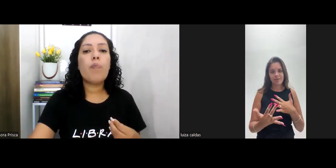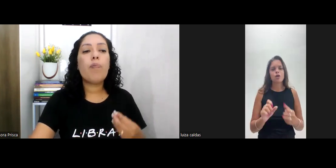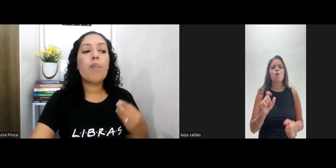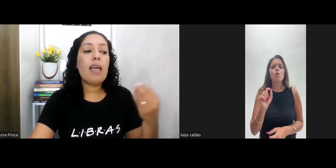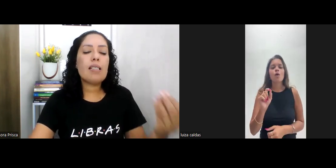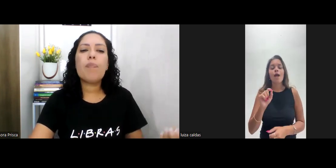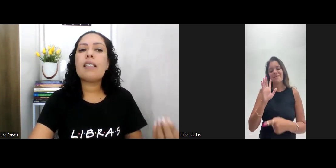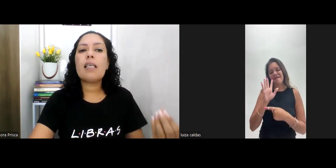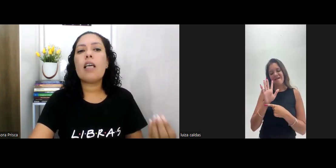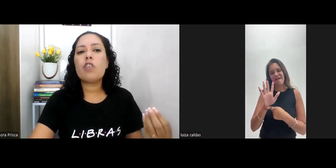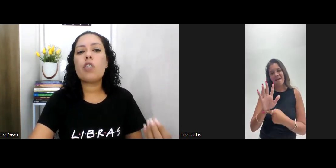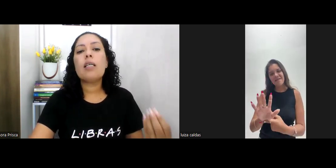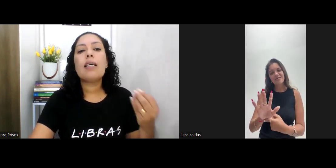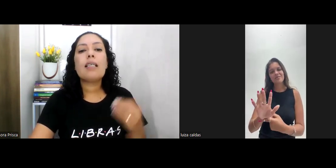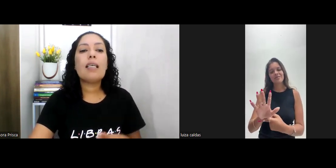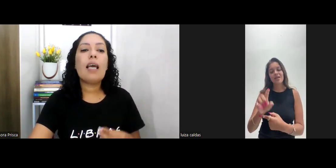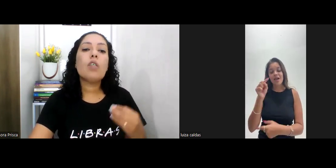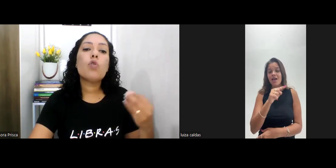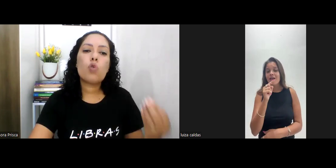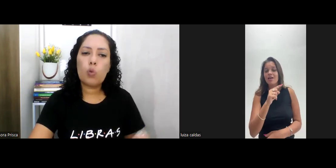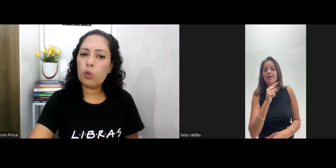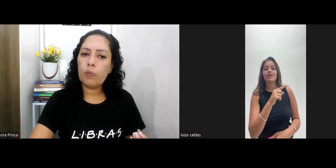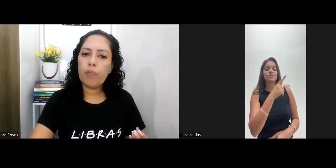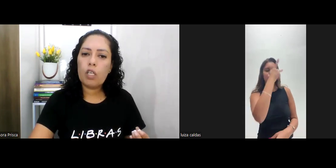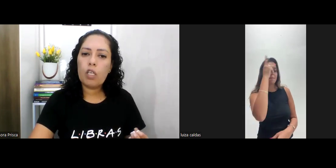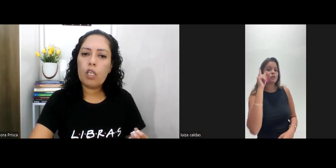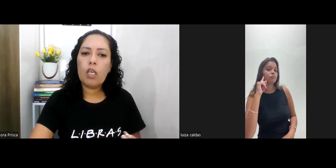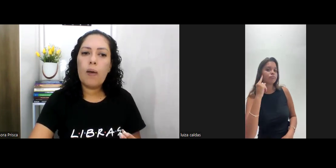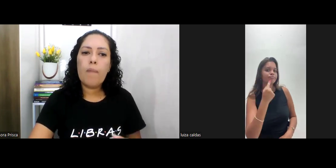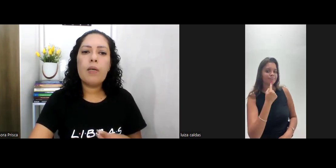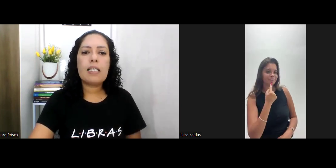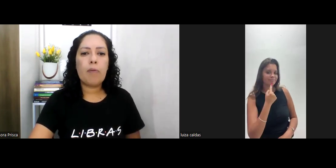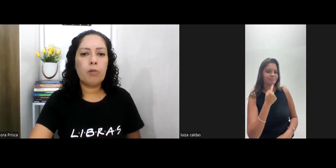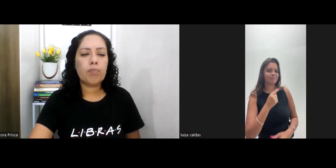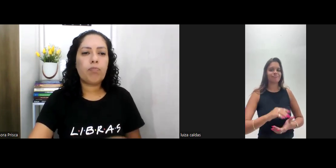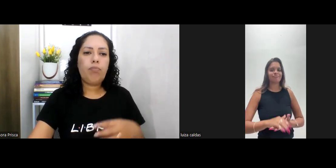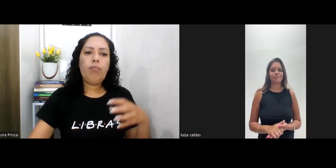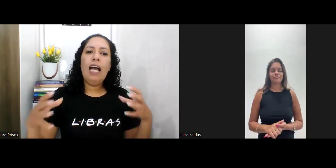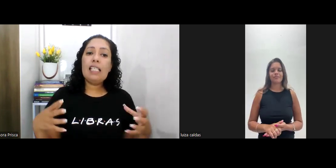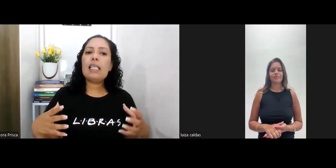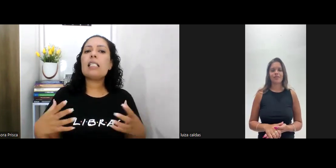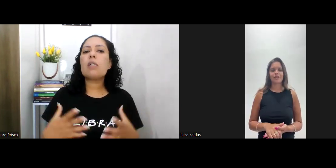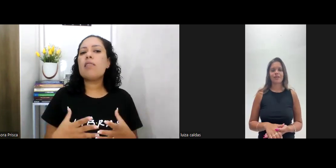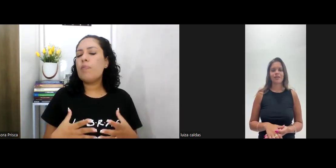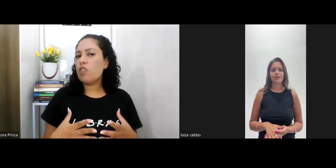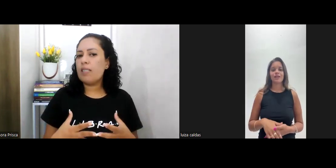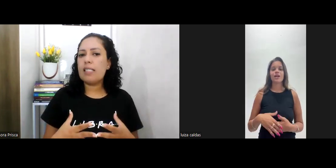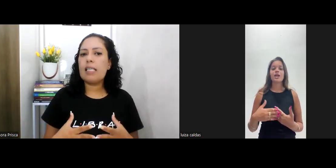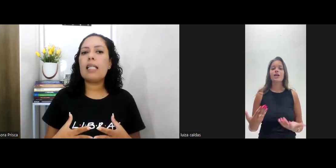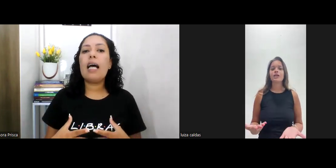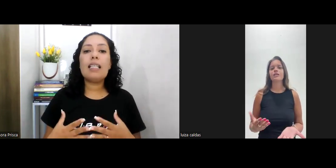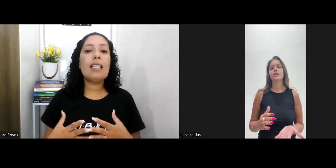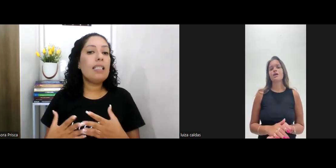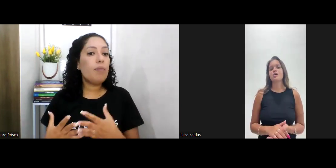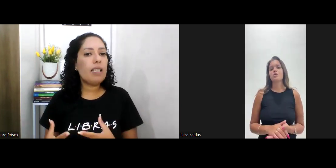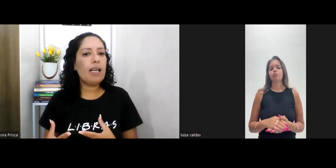esse, esse paciente que é surdo. Por exemplo, a inserção da Libras na